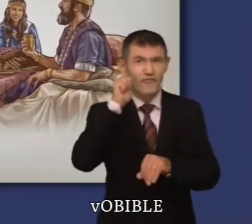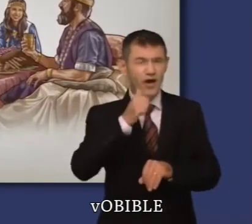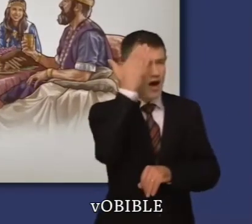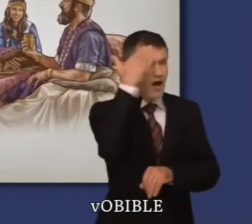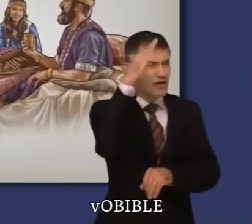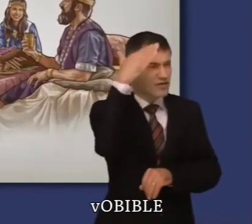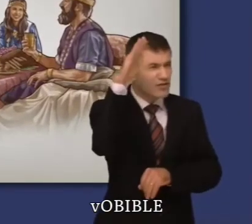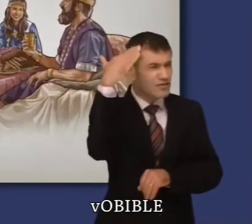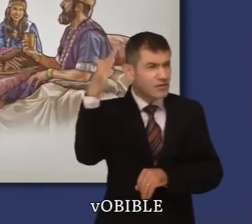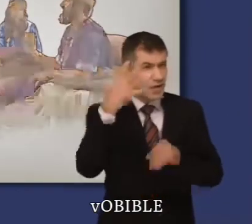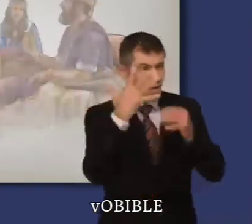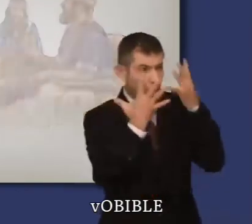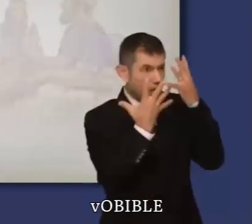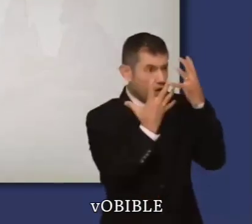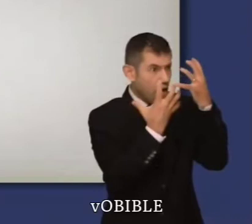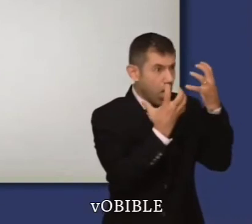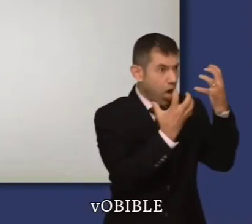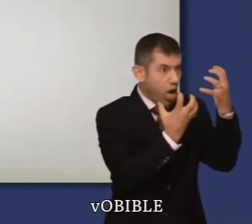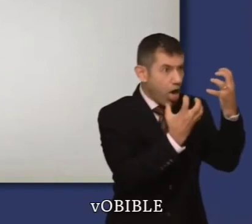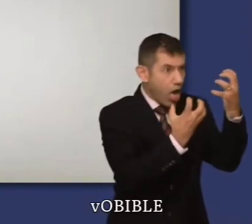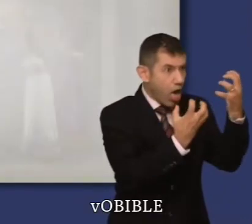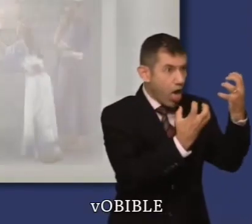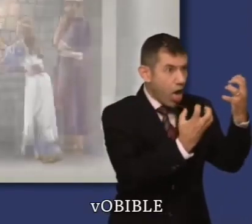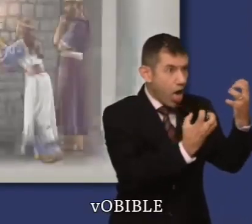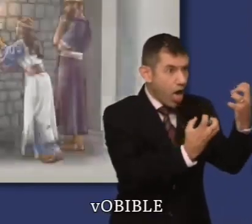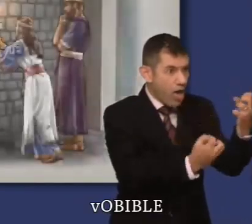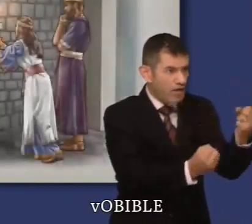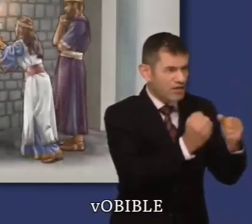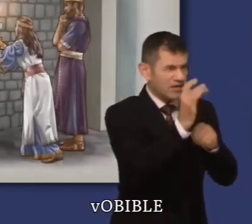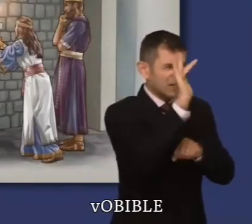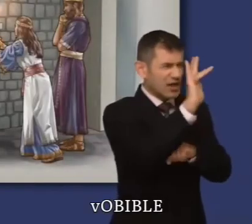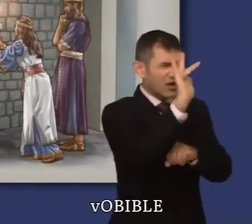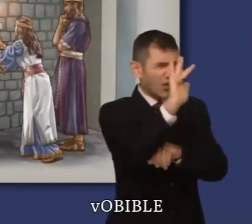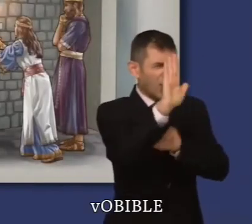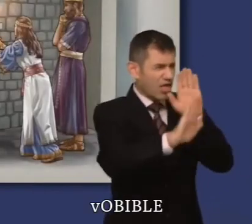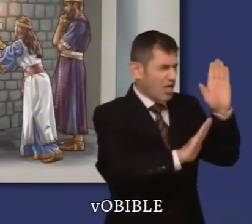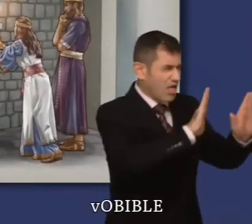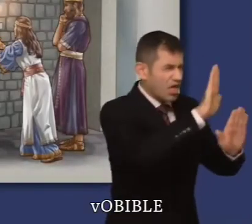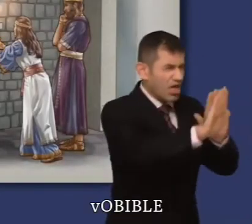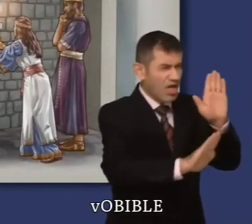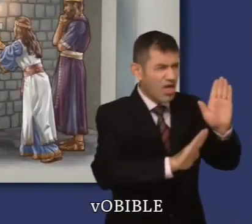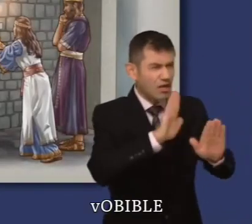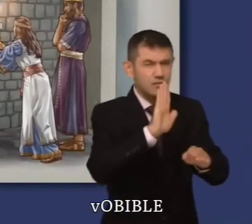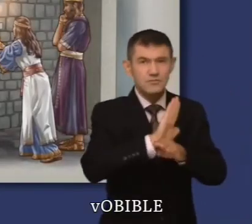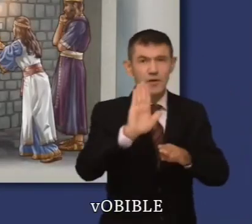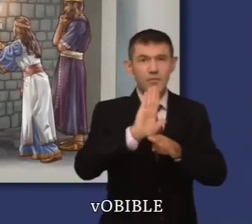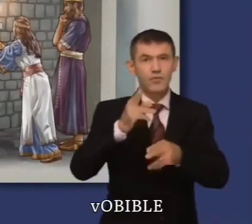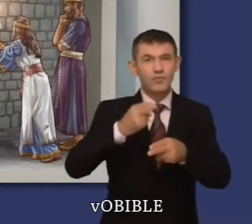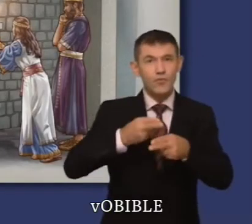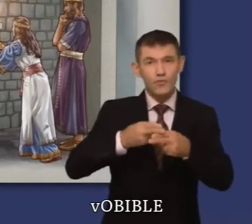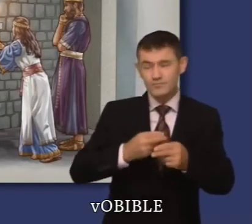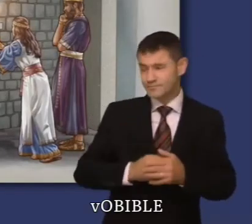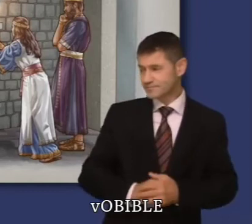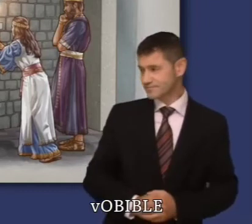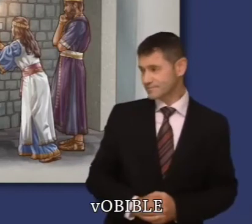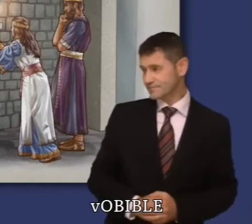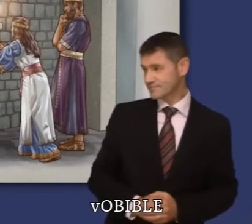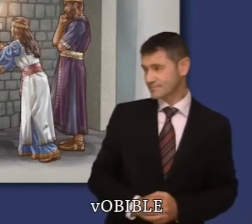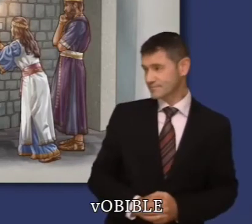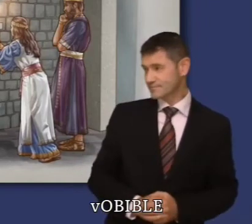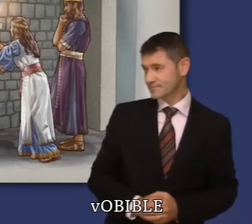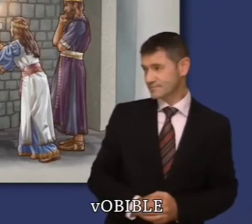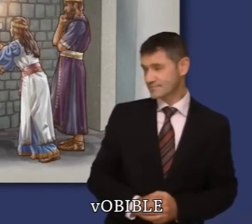sagesse extraordinaire, ainsi que la richesse et la gloire. Au chapitre 4, les serviteurs de